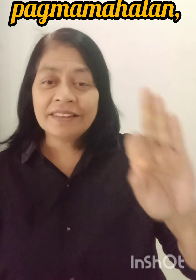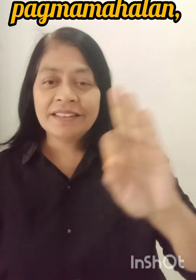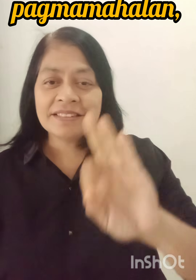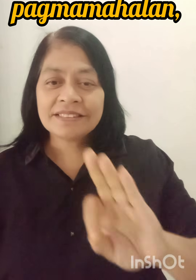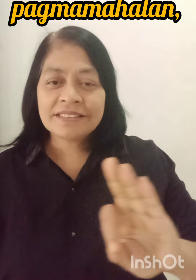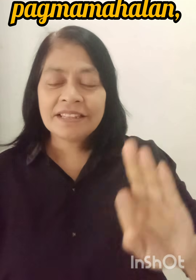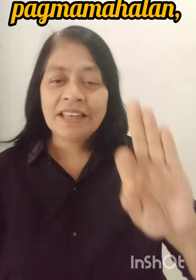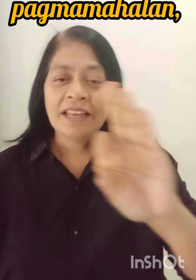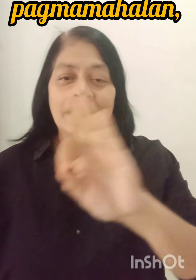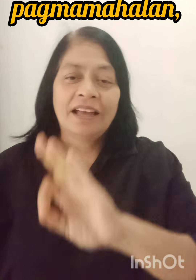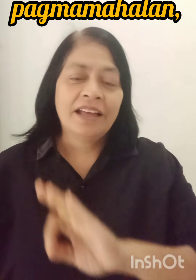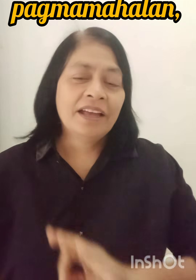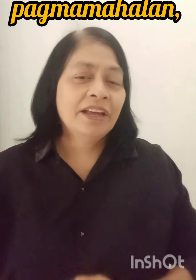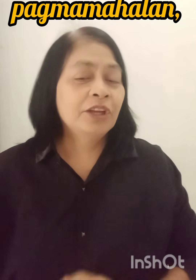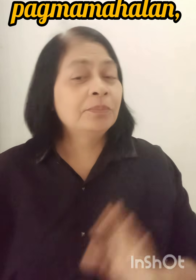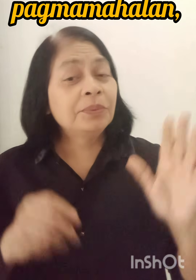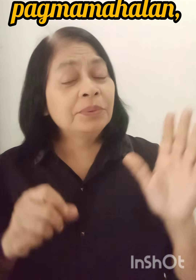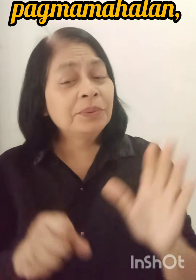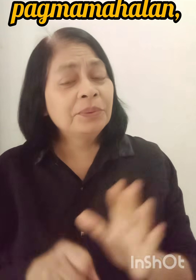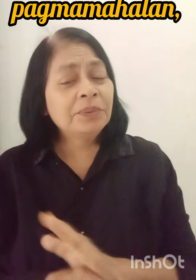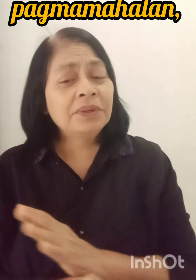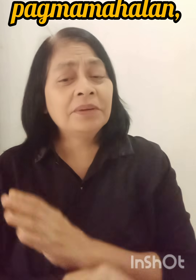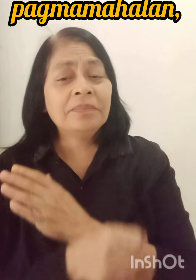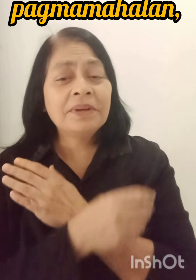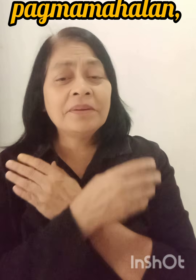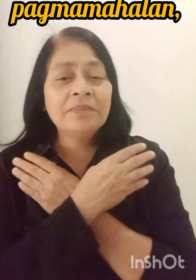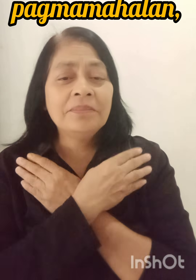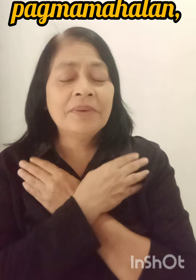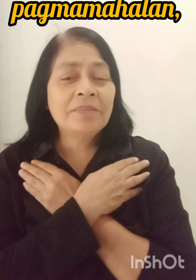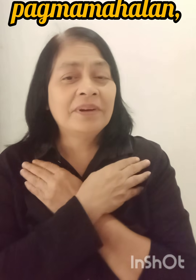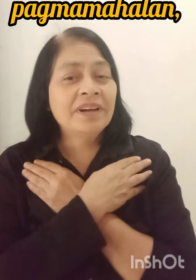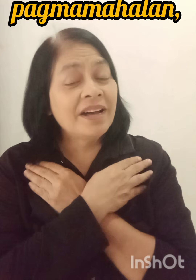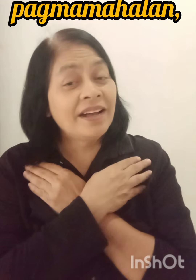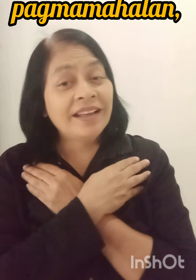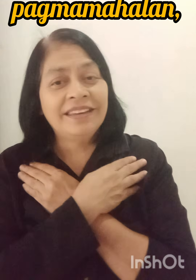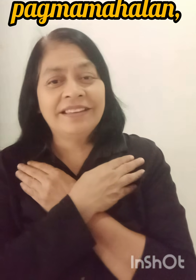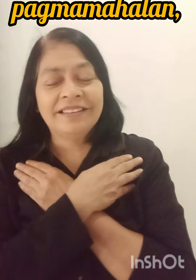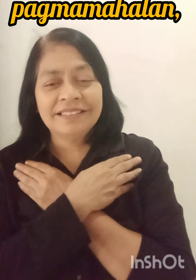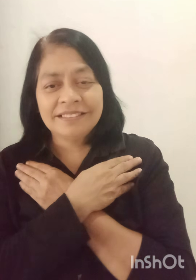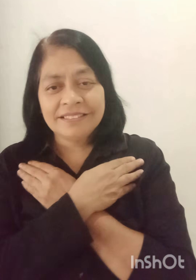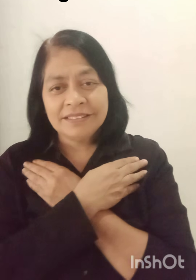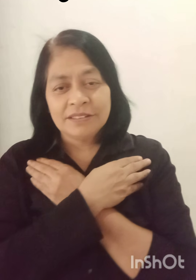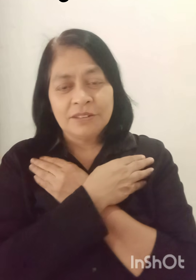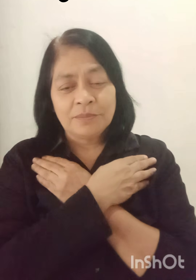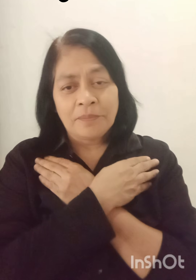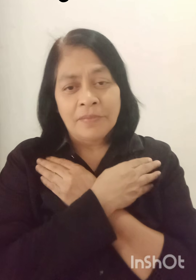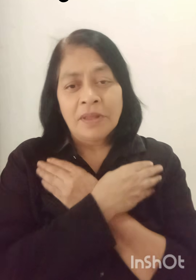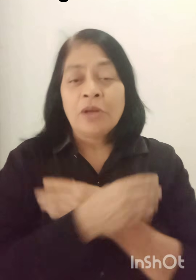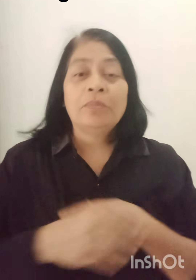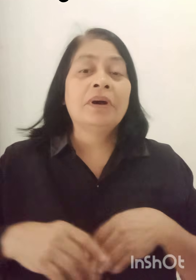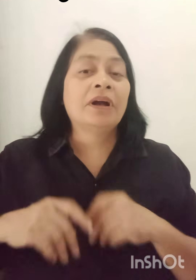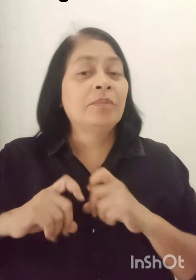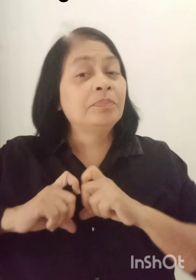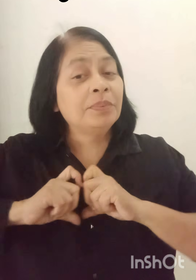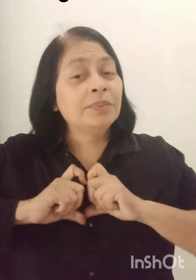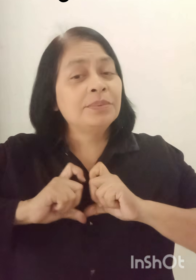Biyernes ay puno ng pagmamahalan, mga